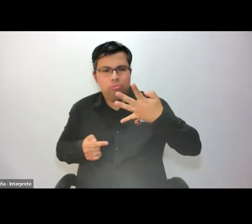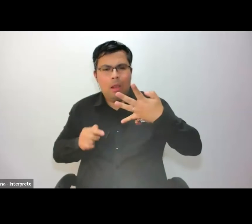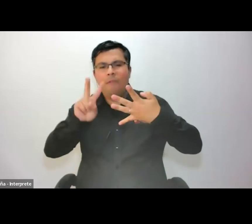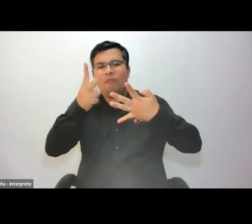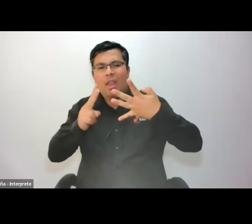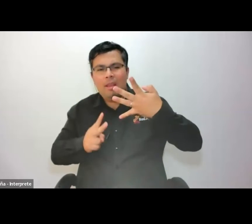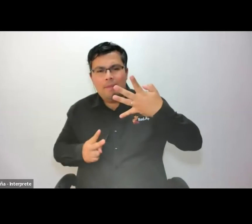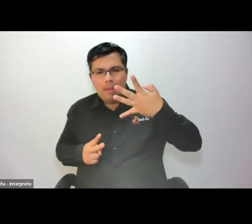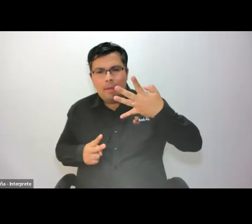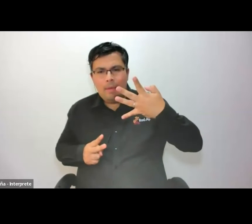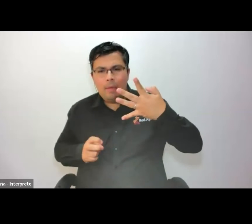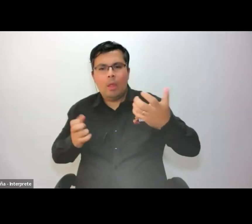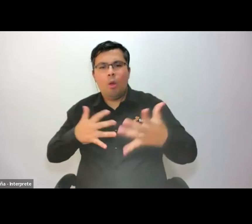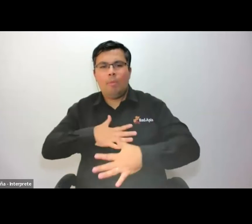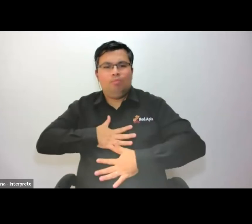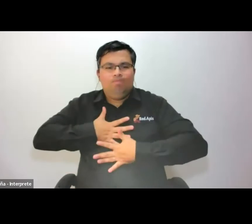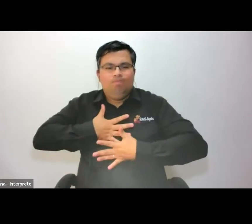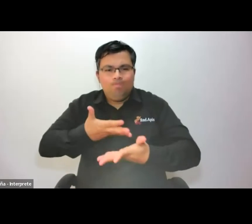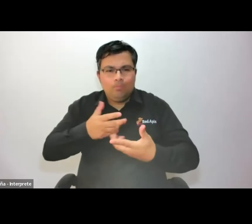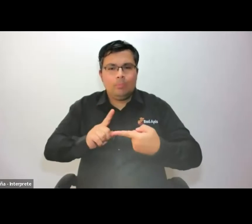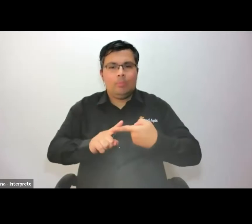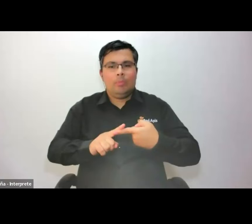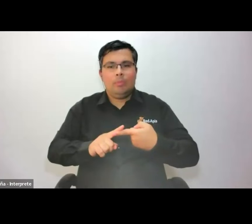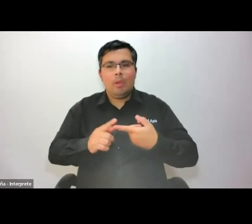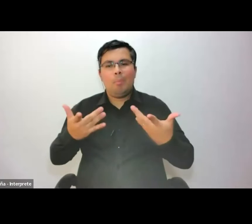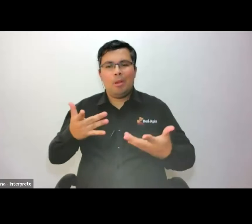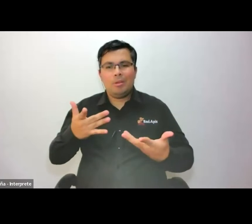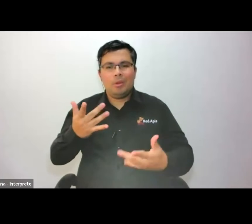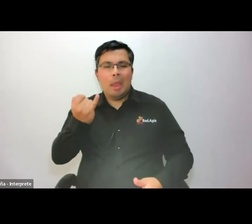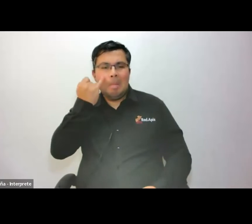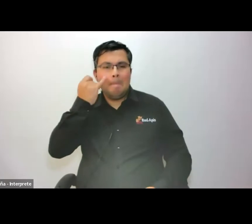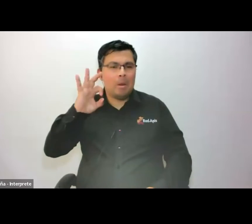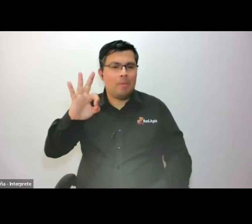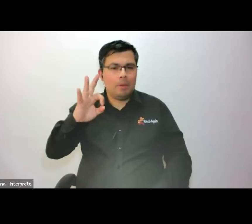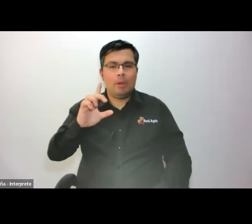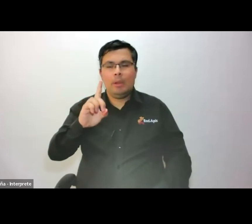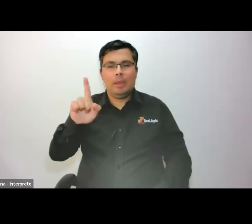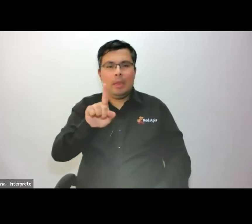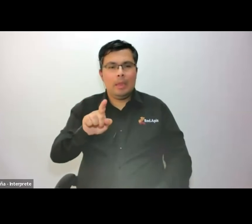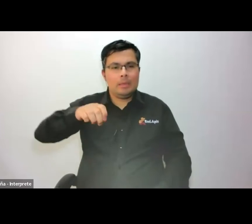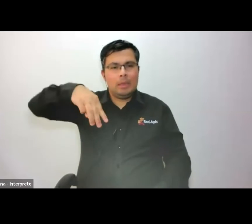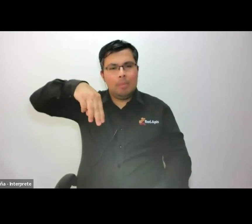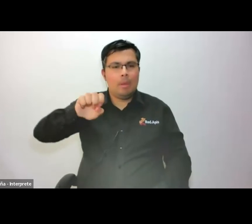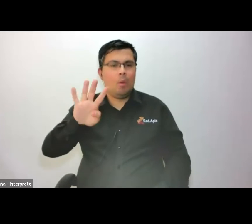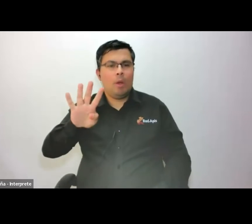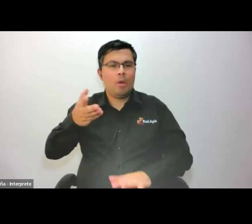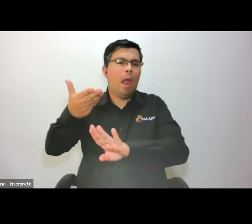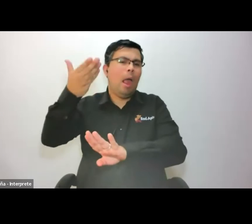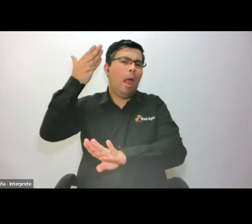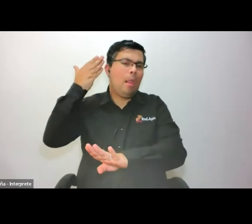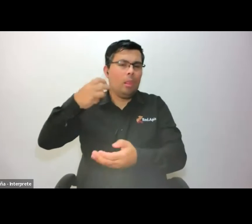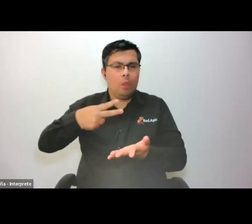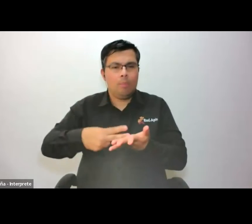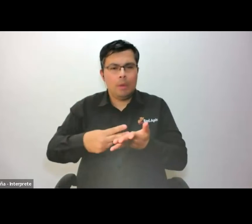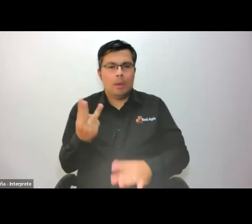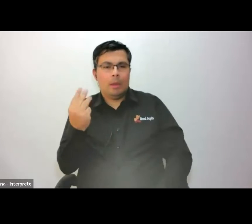es un espectro. En el DSM-4, que era el librito azul hasta el 2013, teníamos claridad